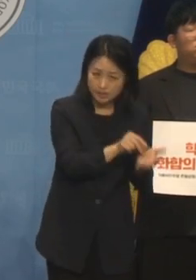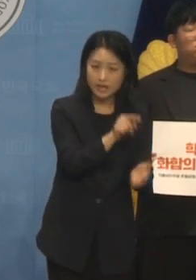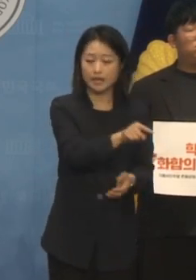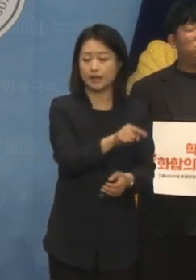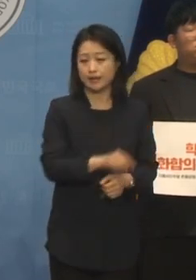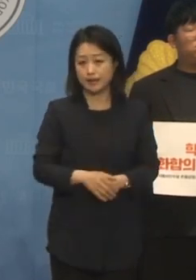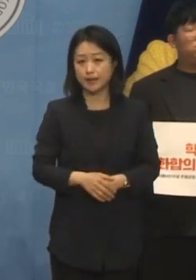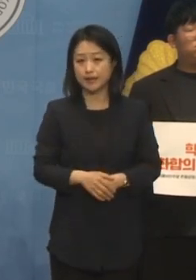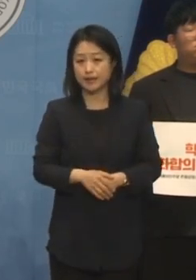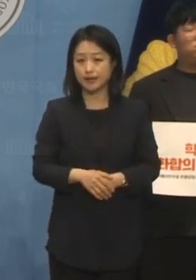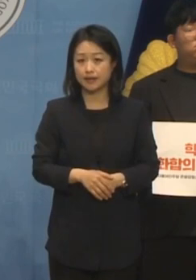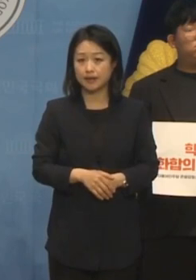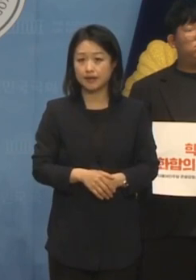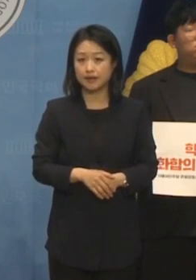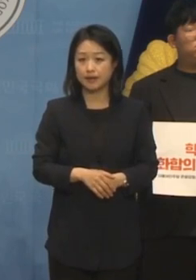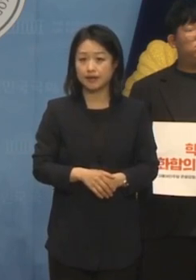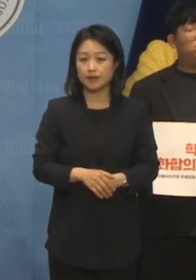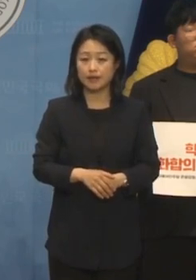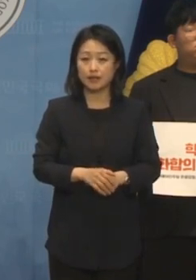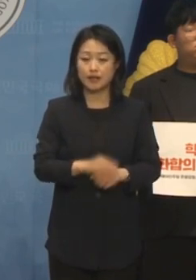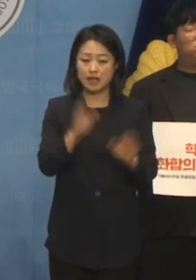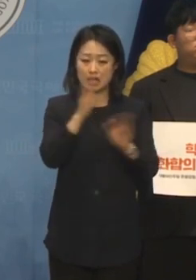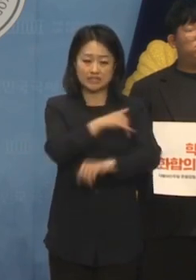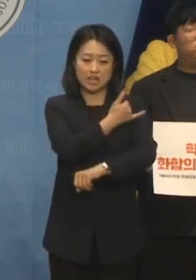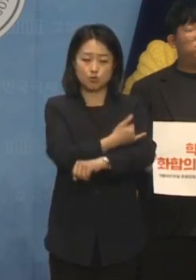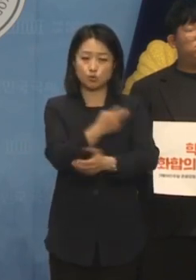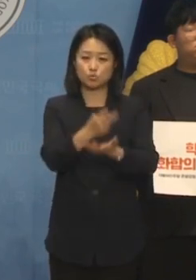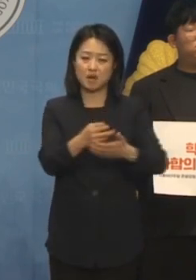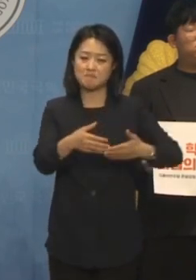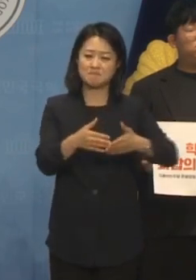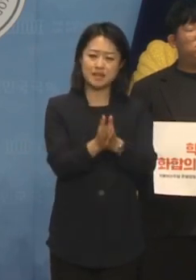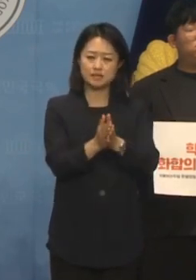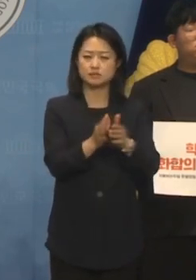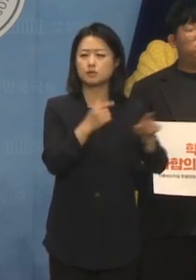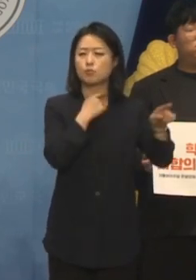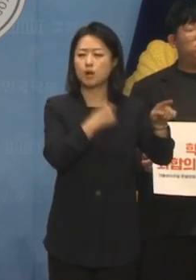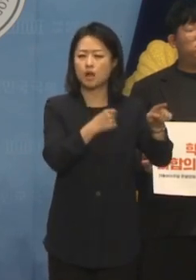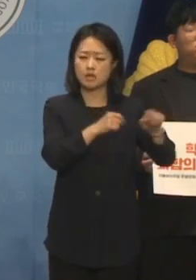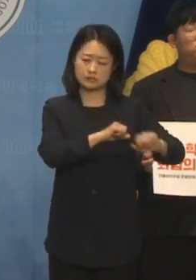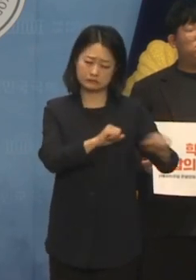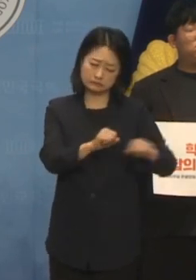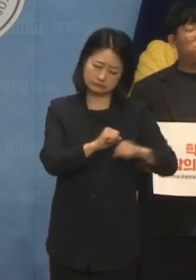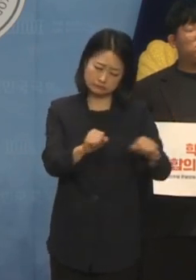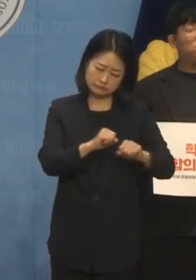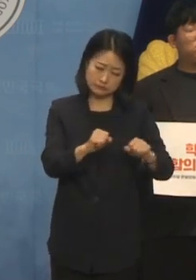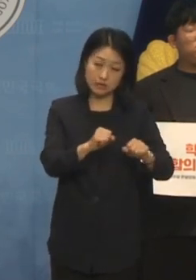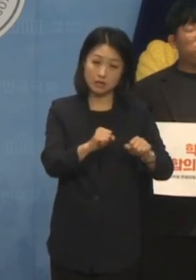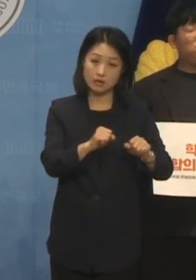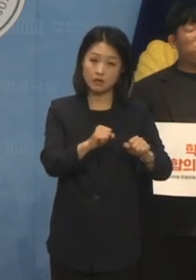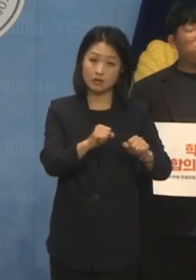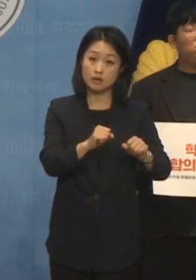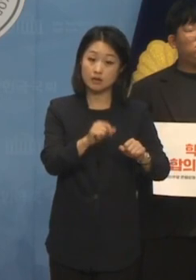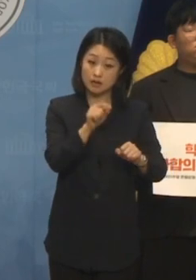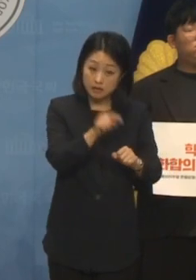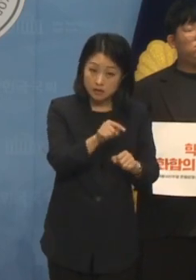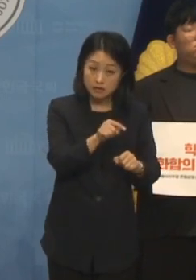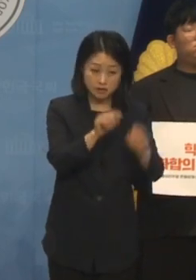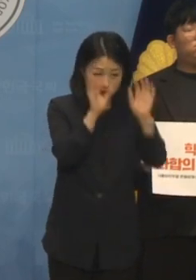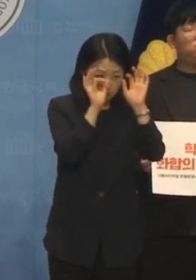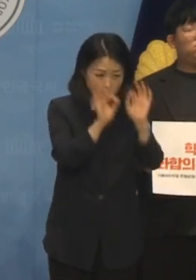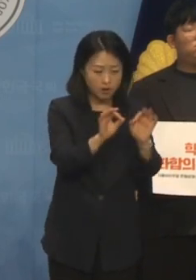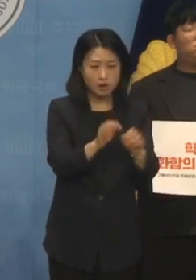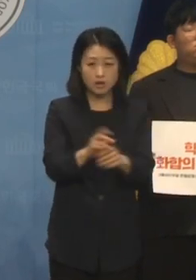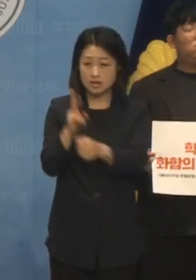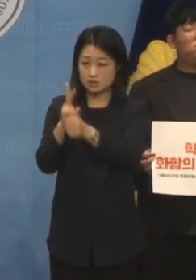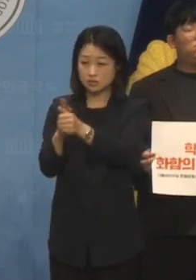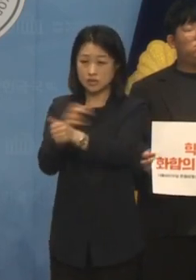각 시의회에서 학생인권 조례를 폐지하려는 이런 움직임의 논거, 이 논거가